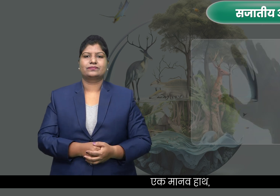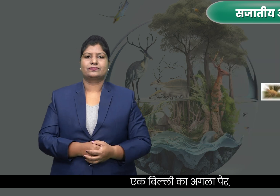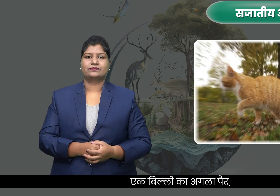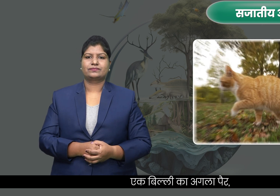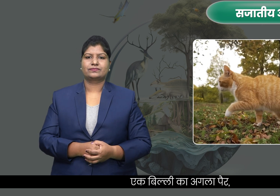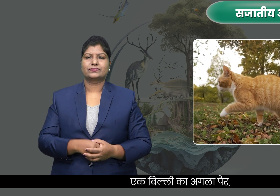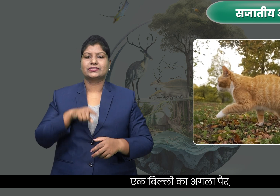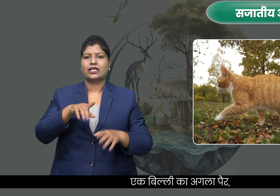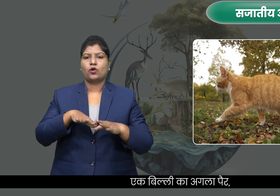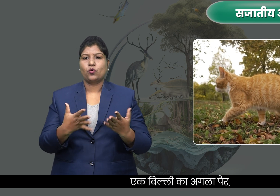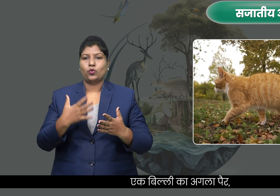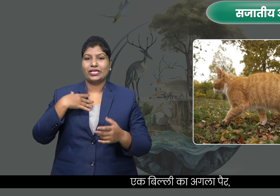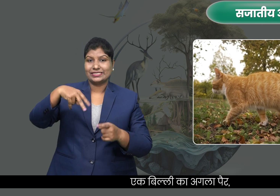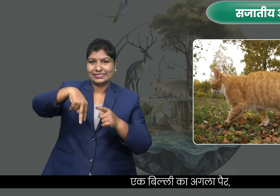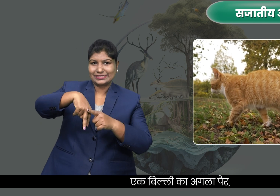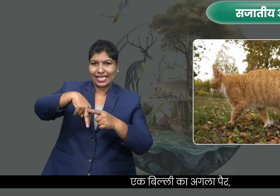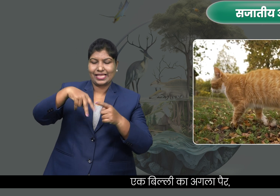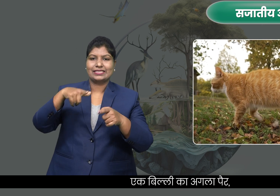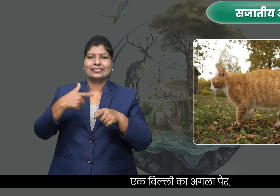एक बिल्ली का अगला पैर,